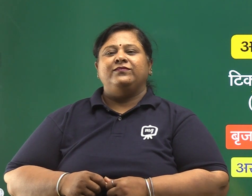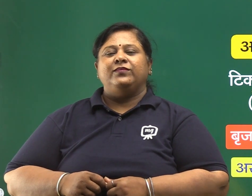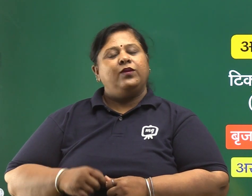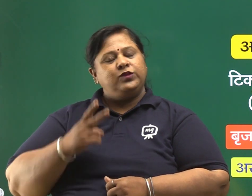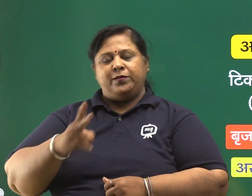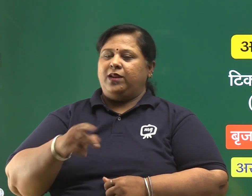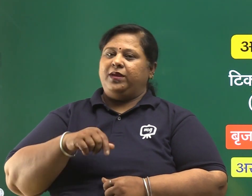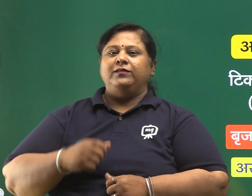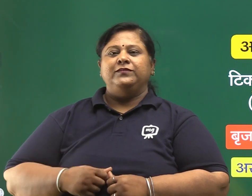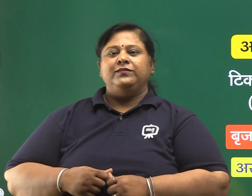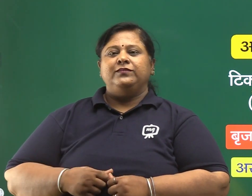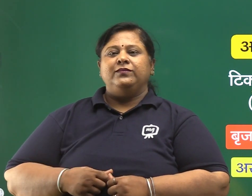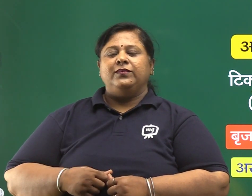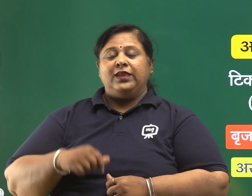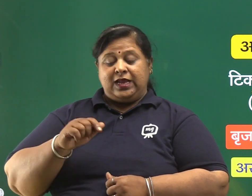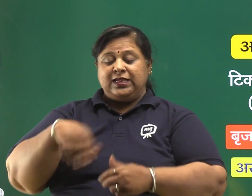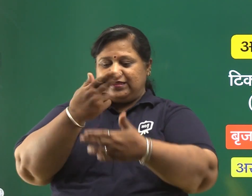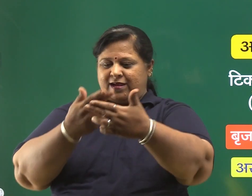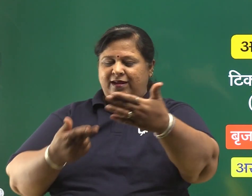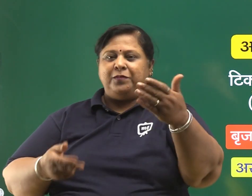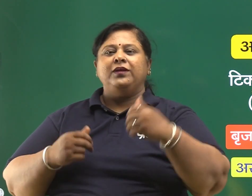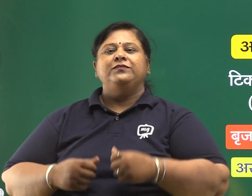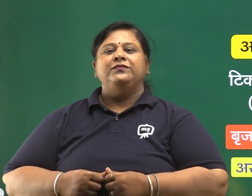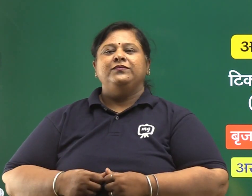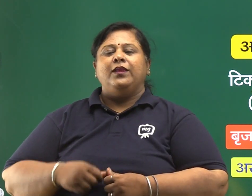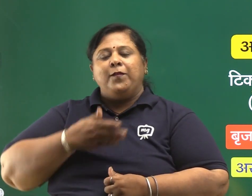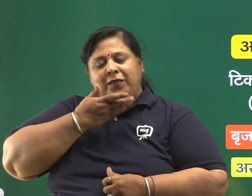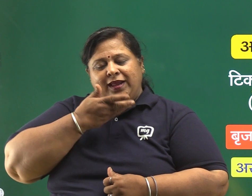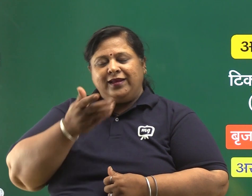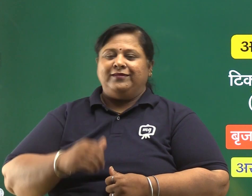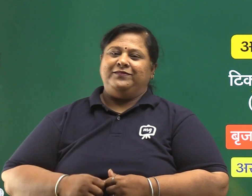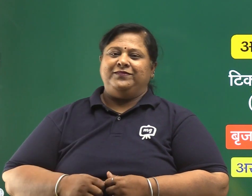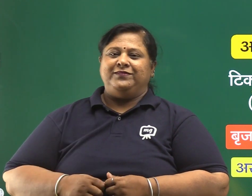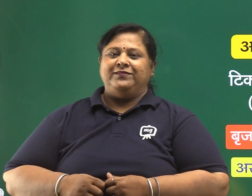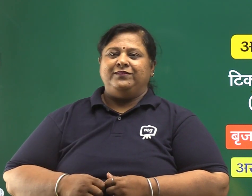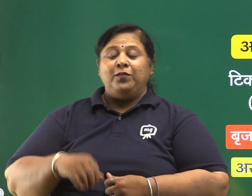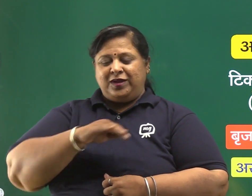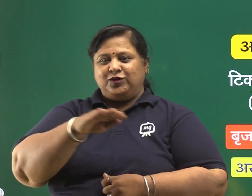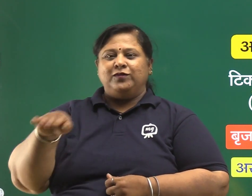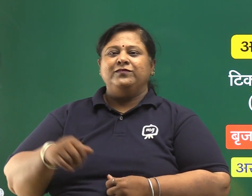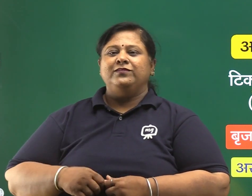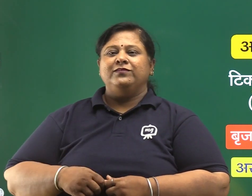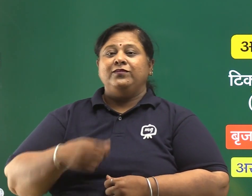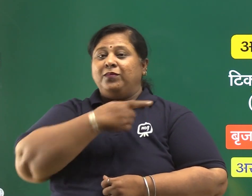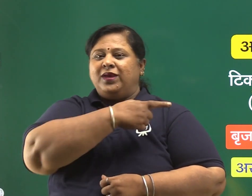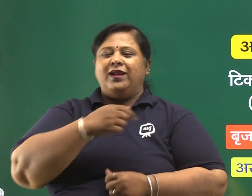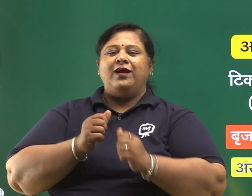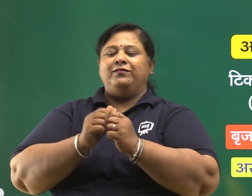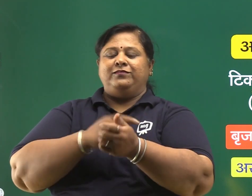उसके बारे में इस कहानी में पढ़ेंगे। बच्चों, मेरा